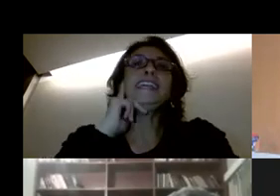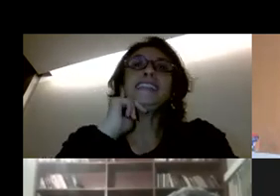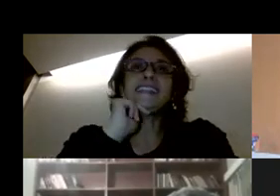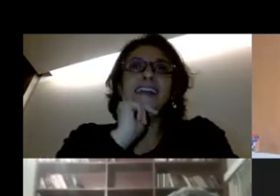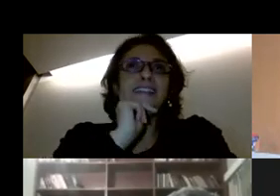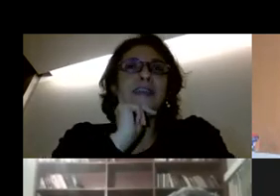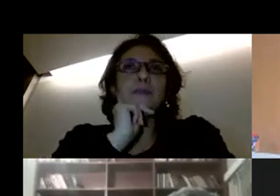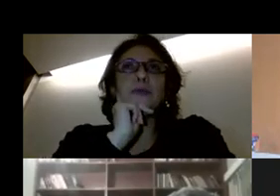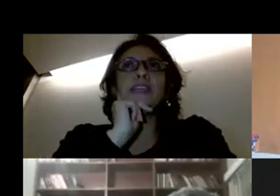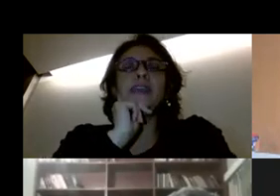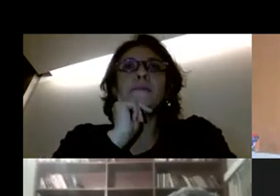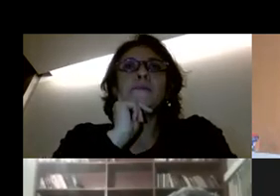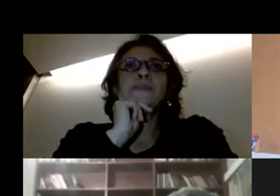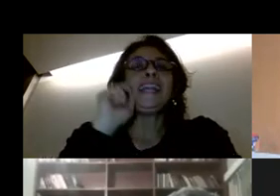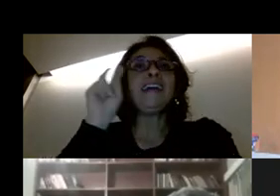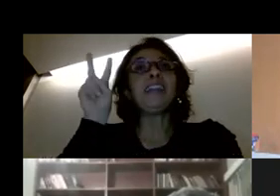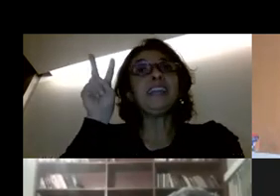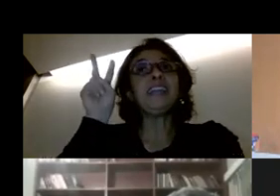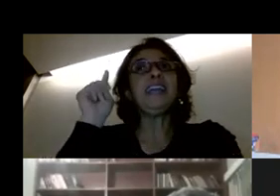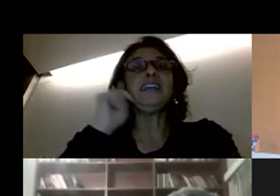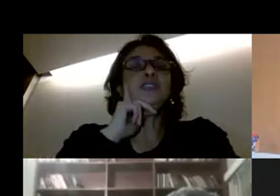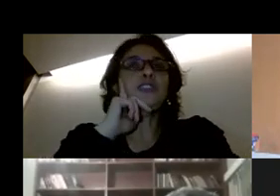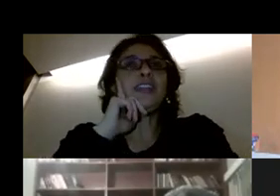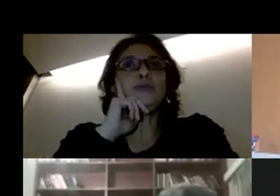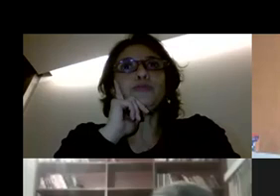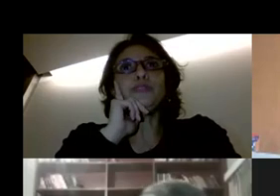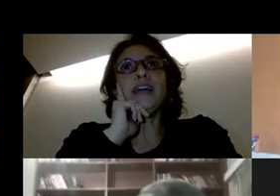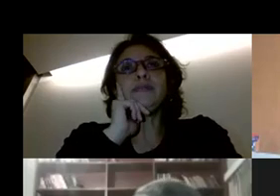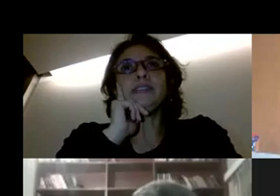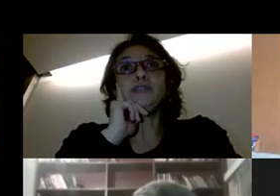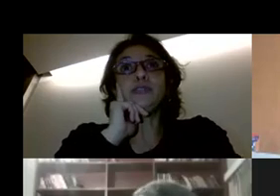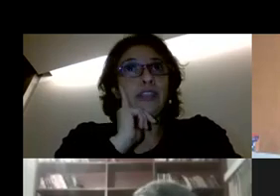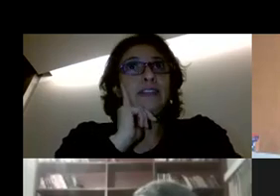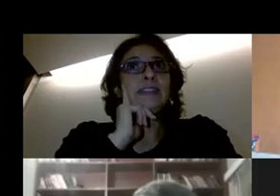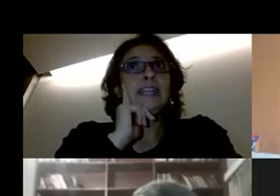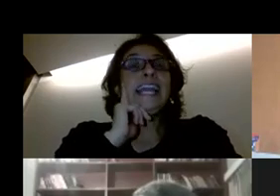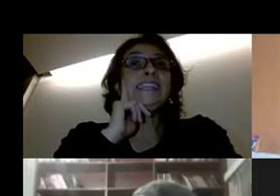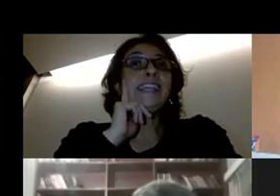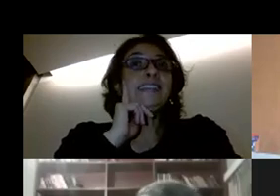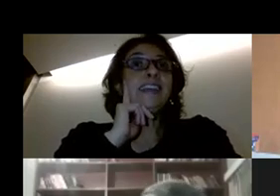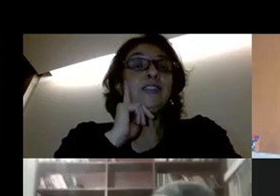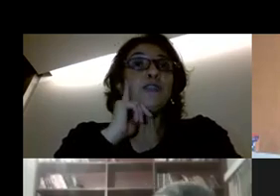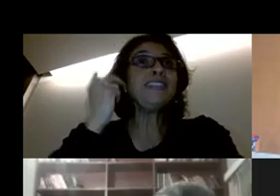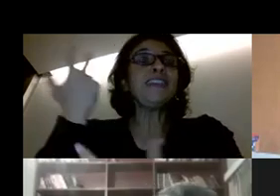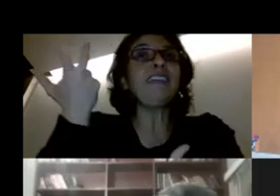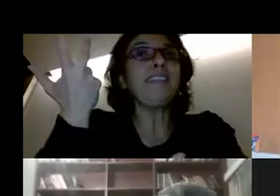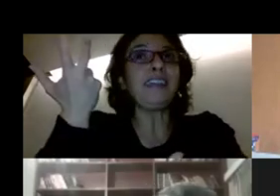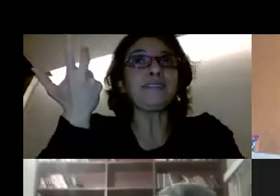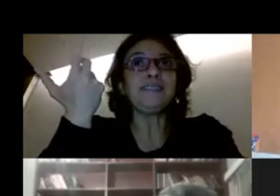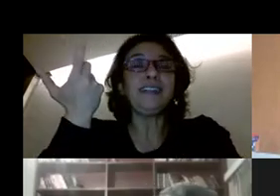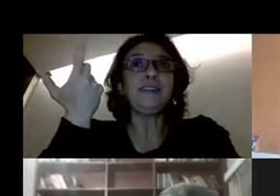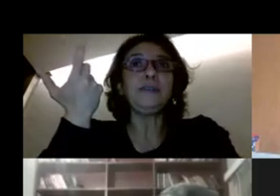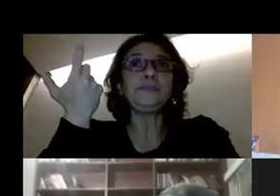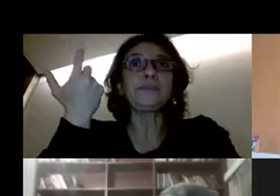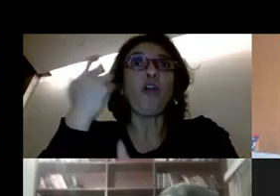Entonces, es interesante porque la verdad es que dentro de la cultura sorda, entender no es